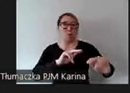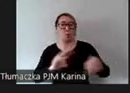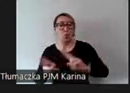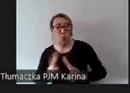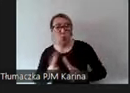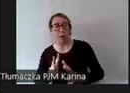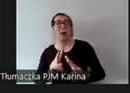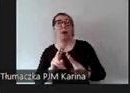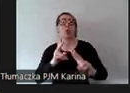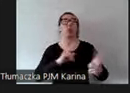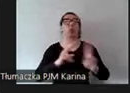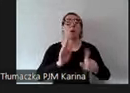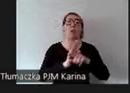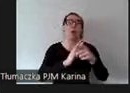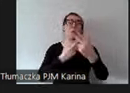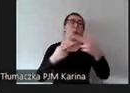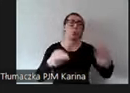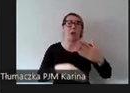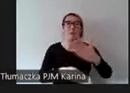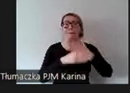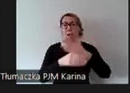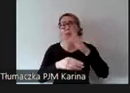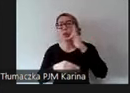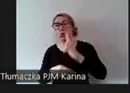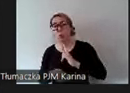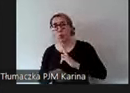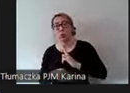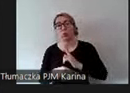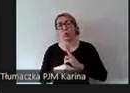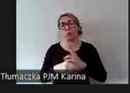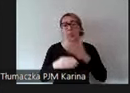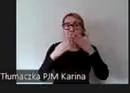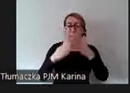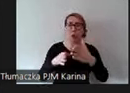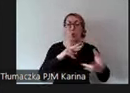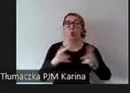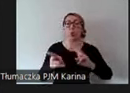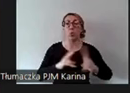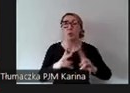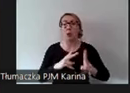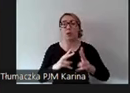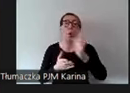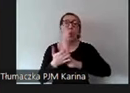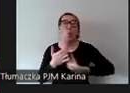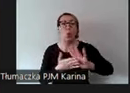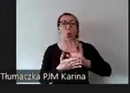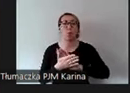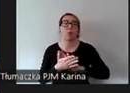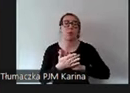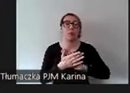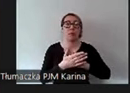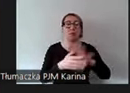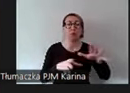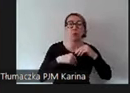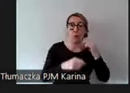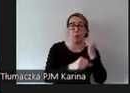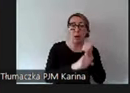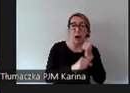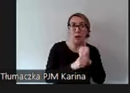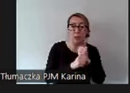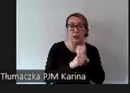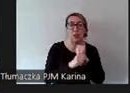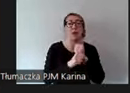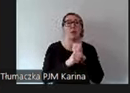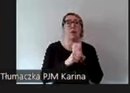Tłumaczymy dla różnych firm i instytucji. Zajmujemy się tłumaczeniami także w obszarze zatrudnienia, dlatego,